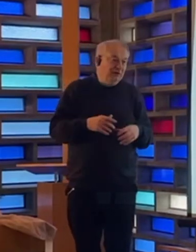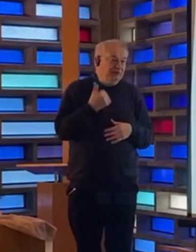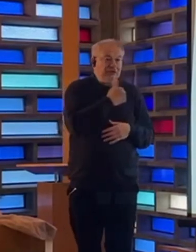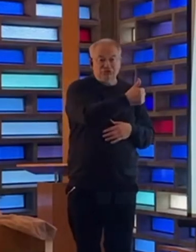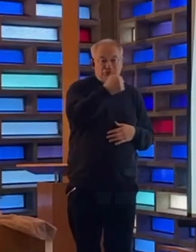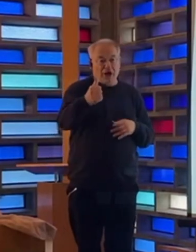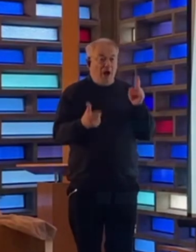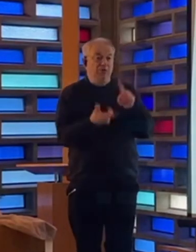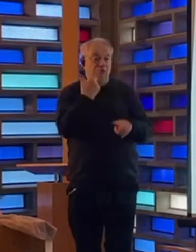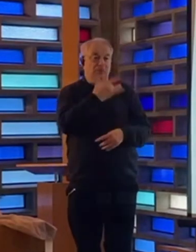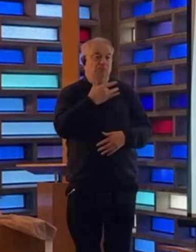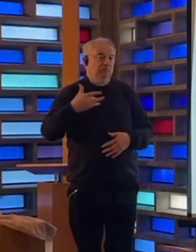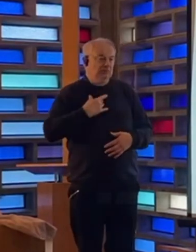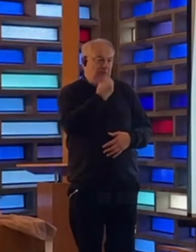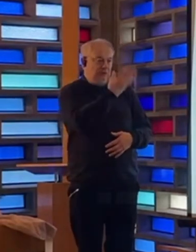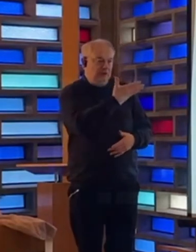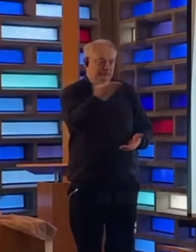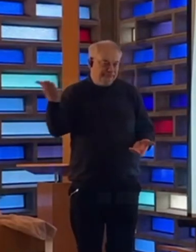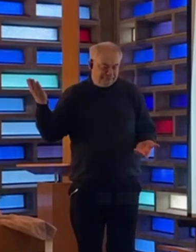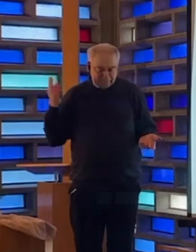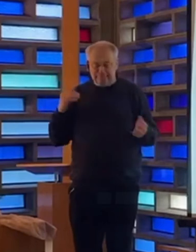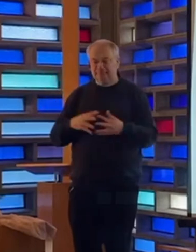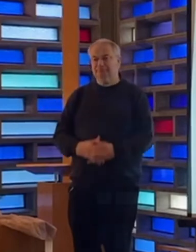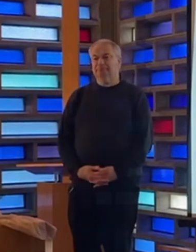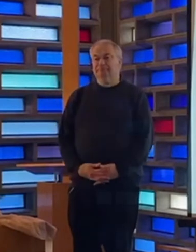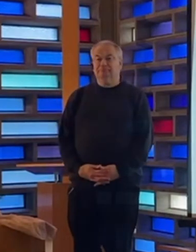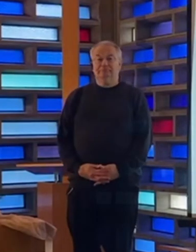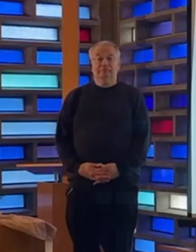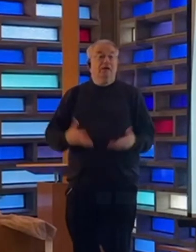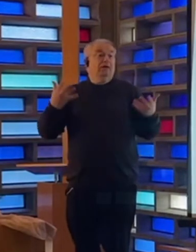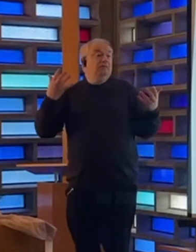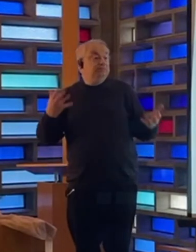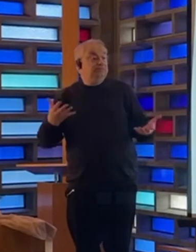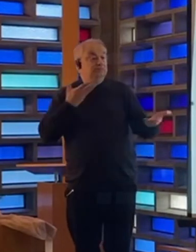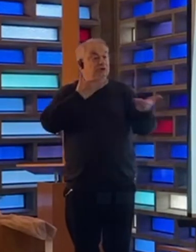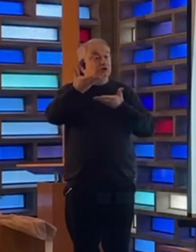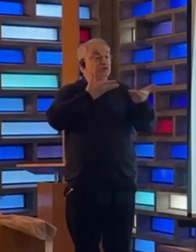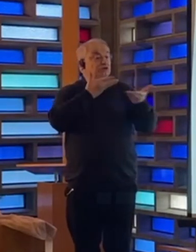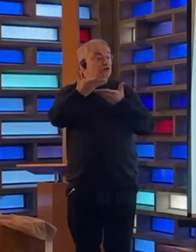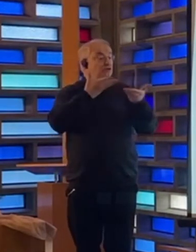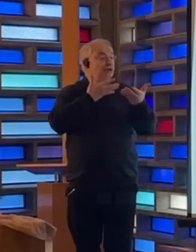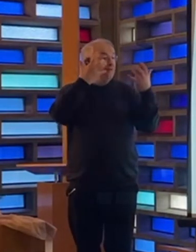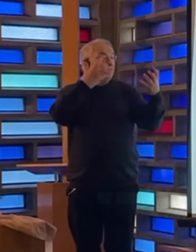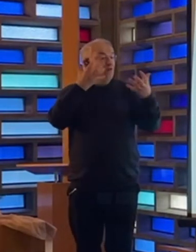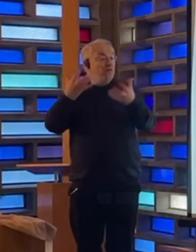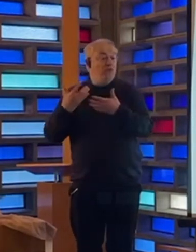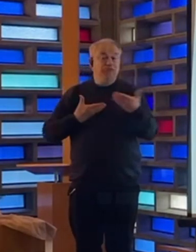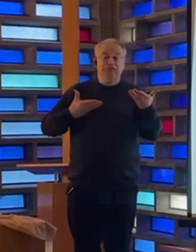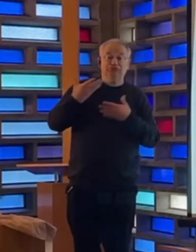chacune et à chacun de vous. Si vous devez échanger quelques vœux, veillez à ne